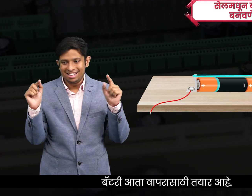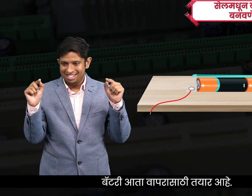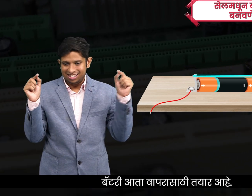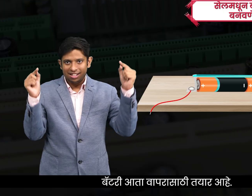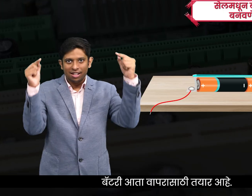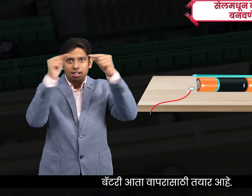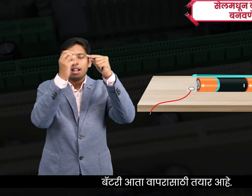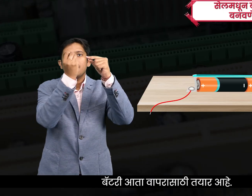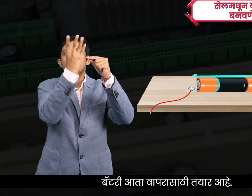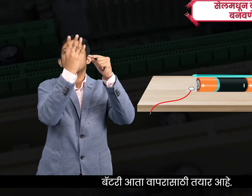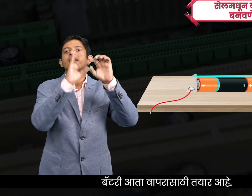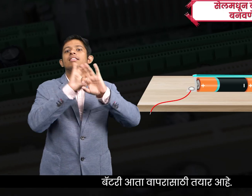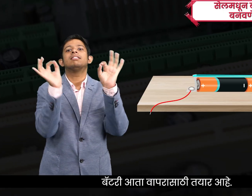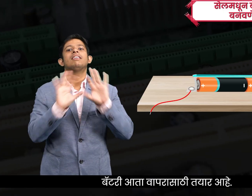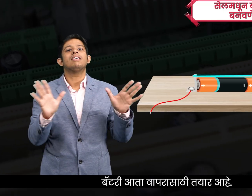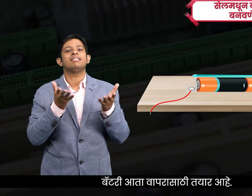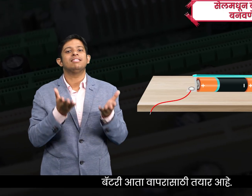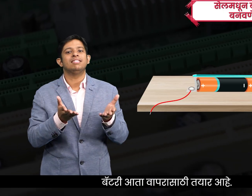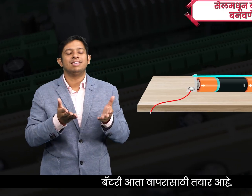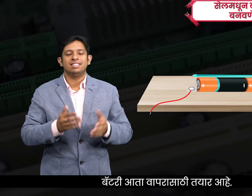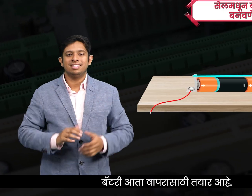बॅटरी आता वापरण्यासाठी तयार आहे.